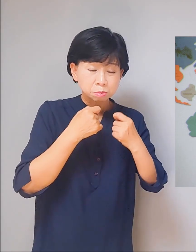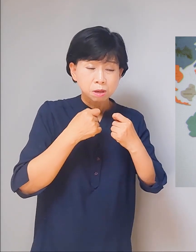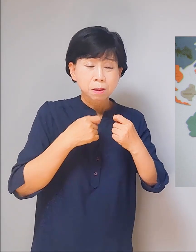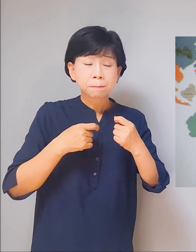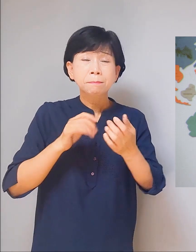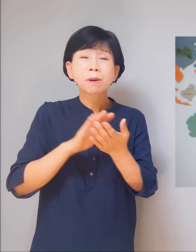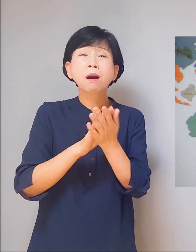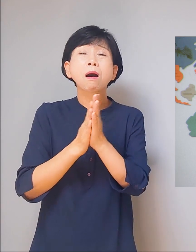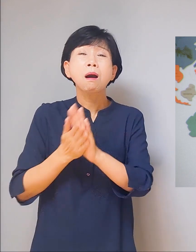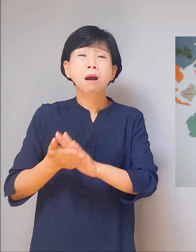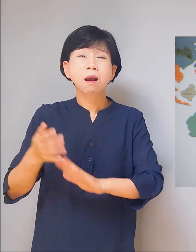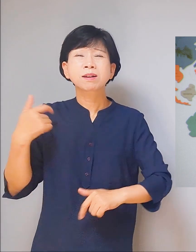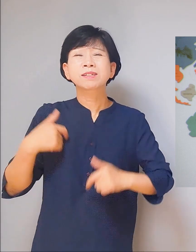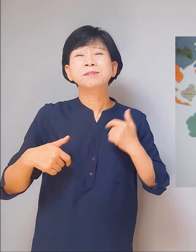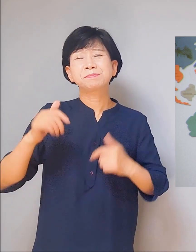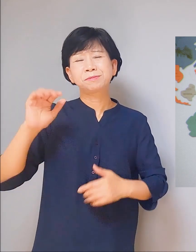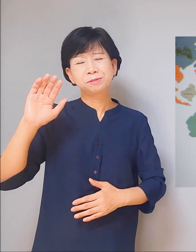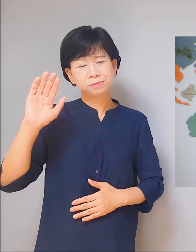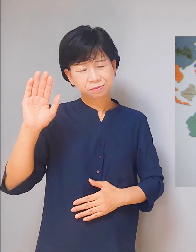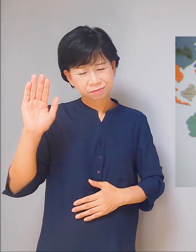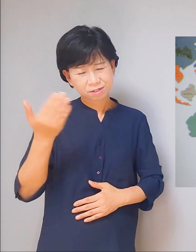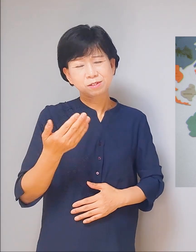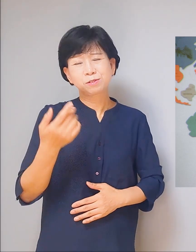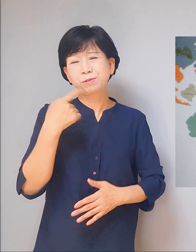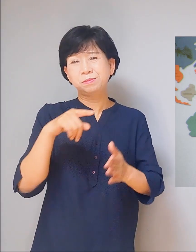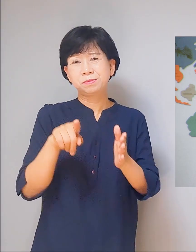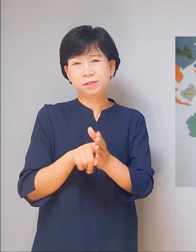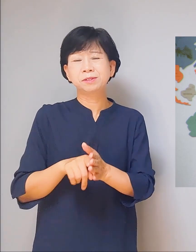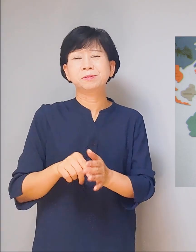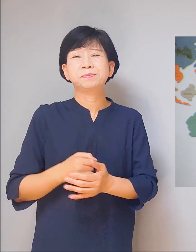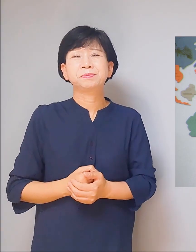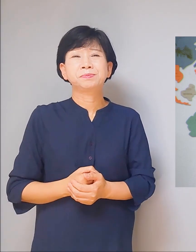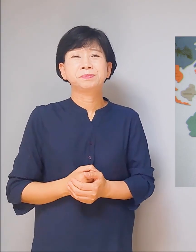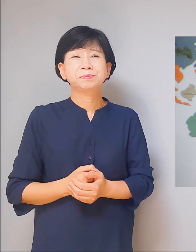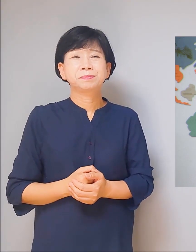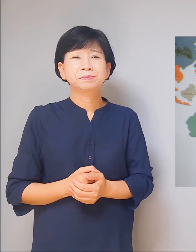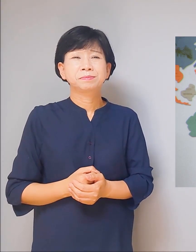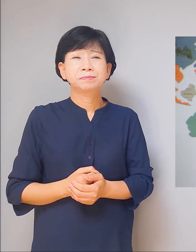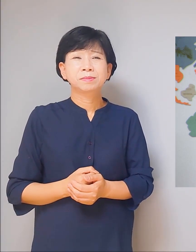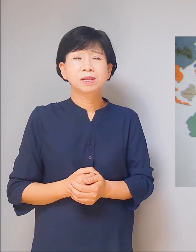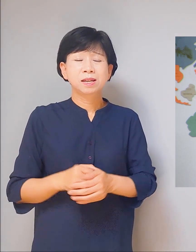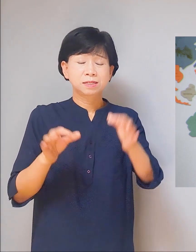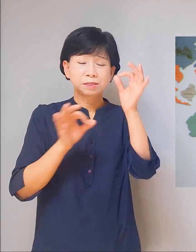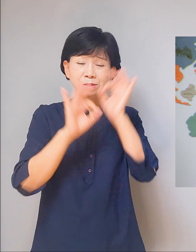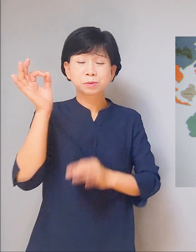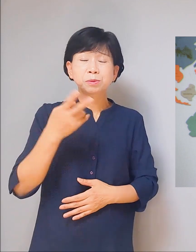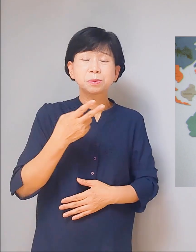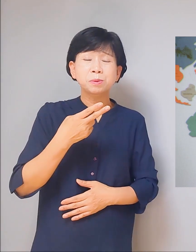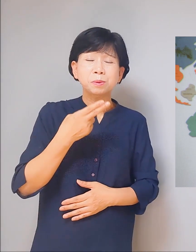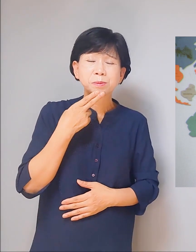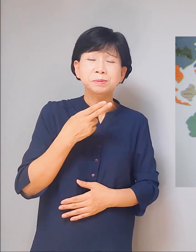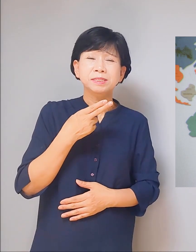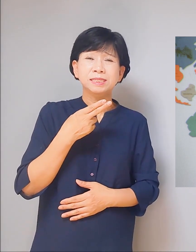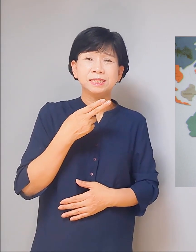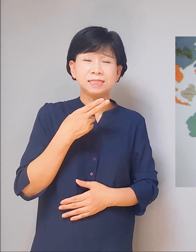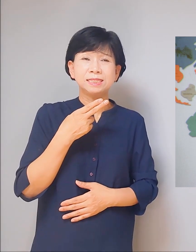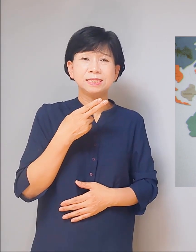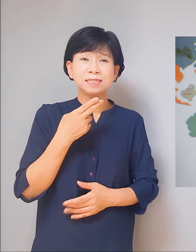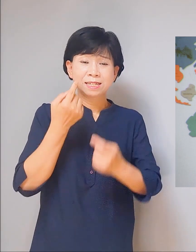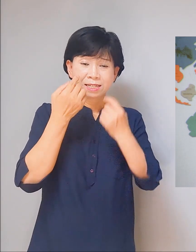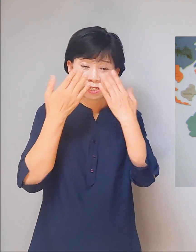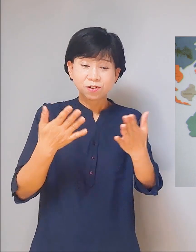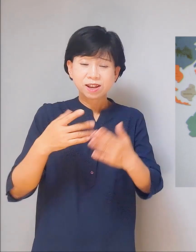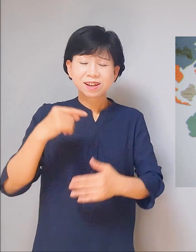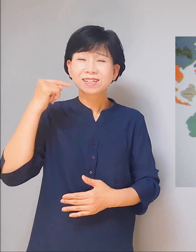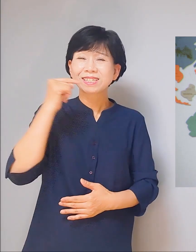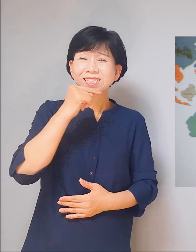믿습니다. 한치의 오차도 없이 치밀하게 역사하셨던 성경의 인물을 대라고 하면 아주 많습니다.